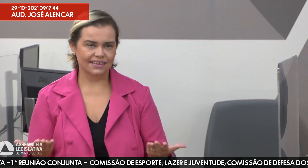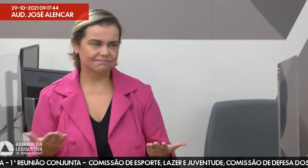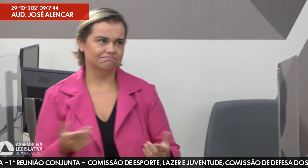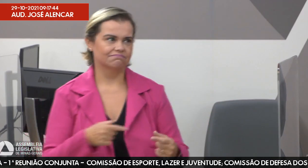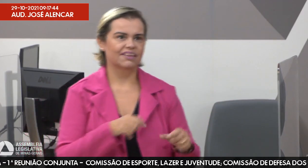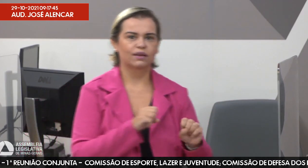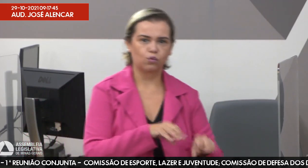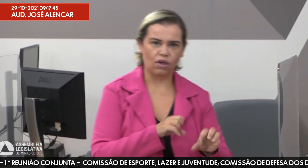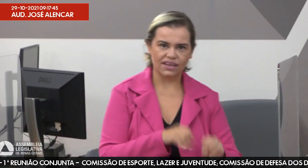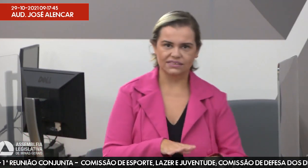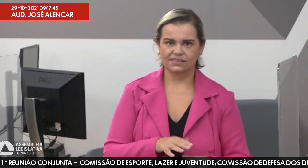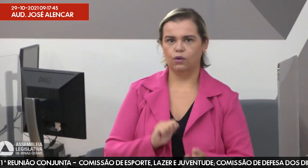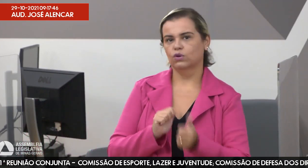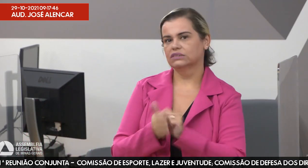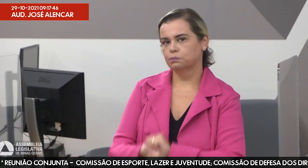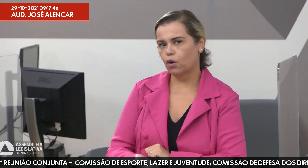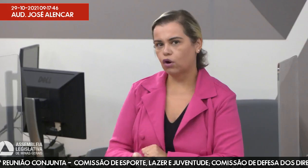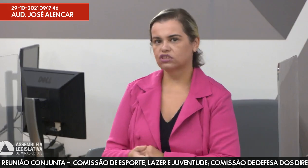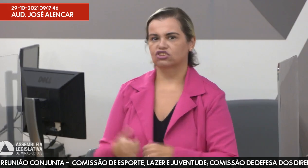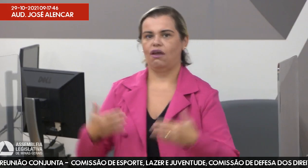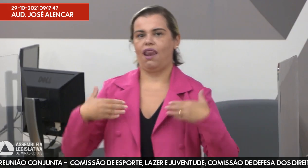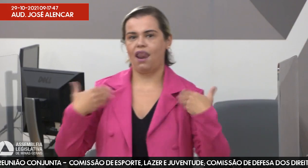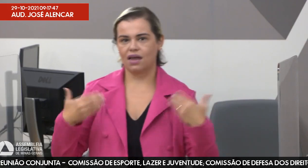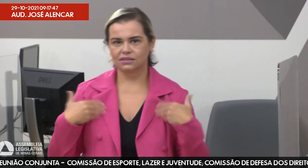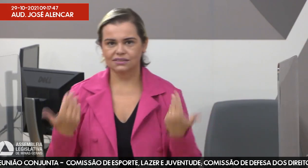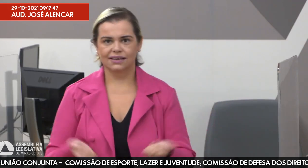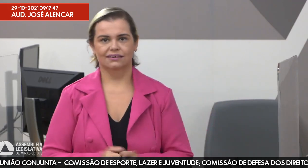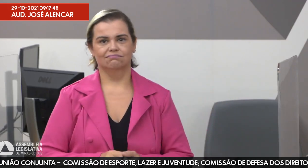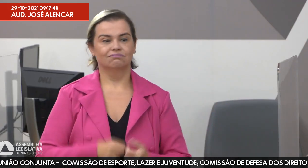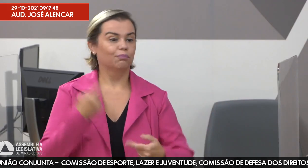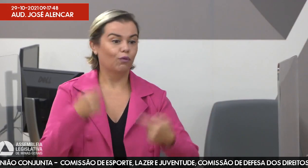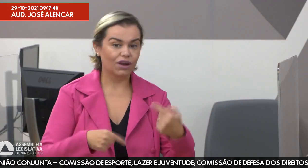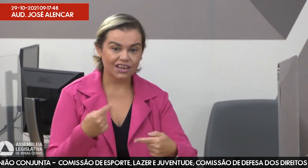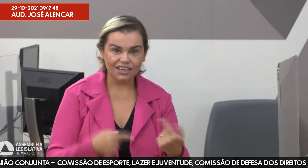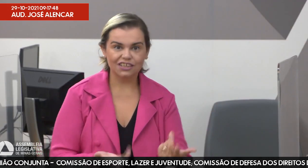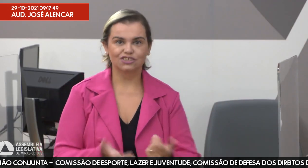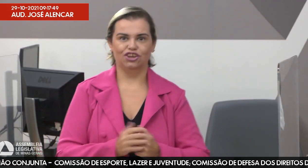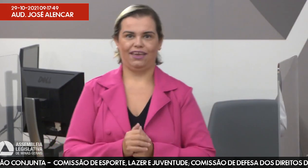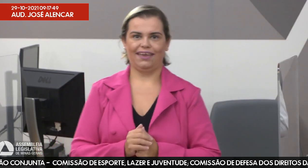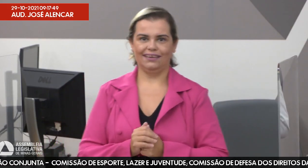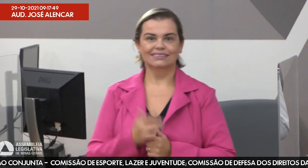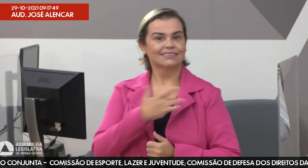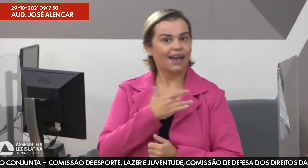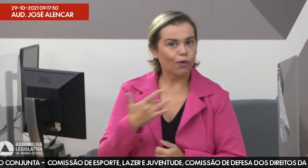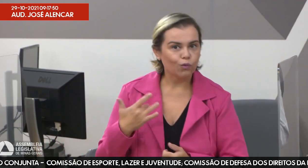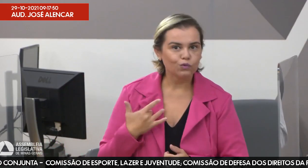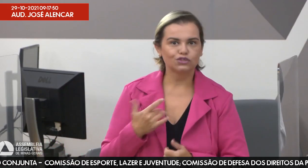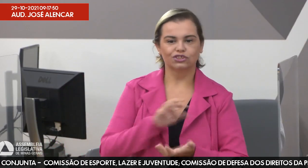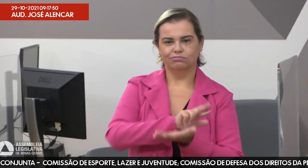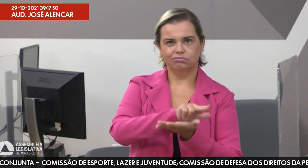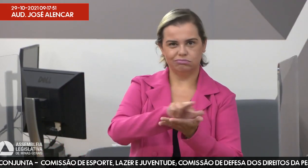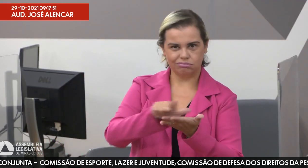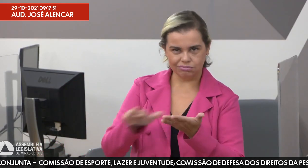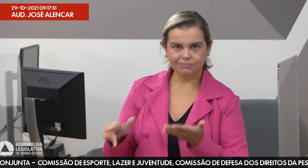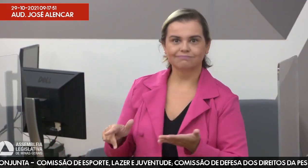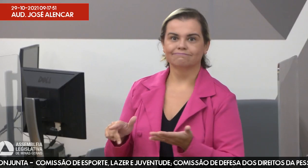as pessoas com deficiência visual, baixa visão ou cegueira, e é importante que façamos isso em todos os